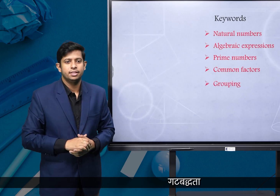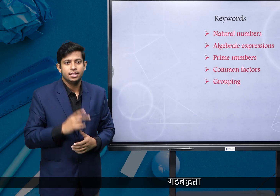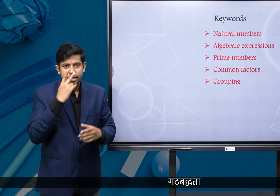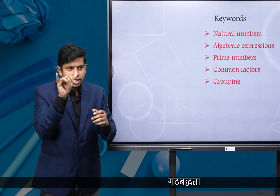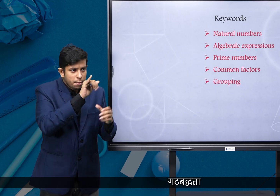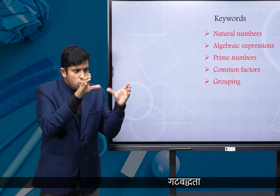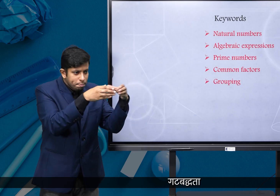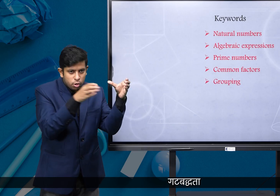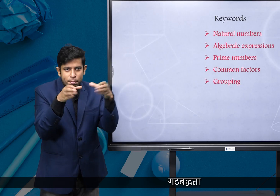गटबद्धता,